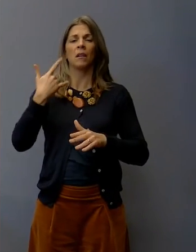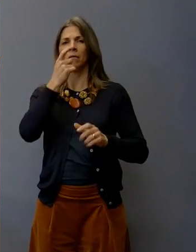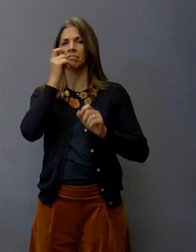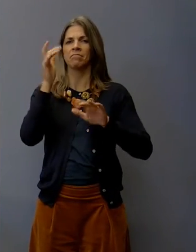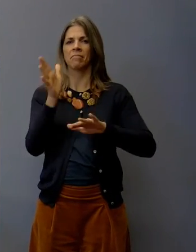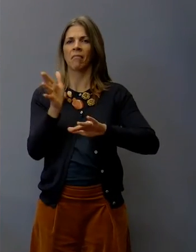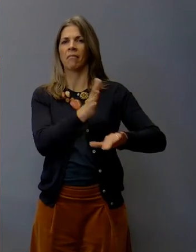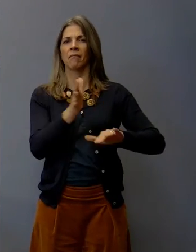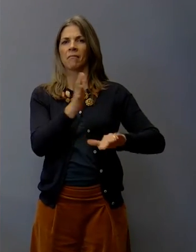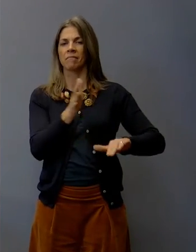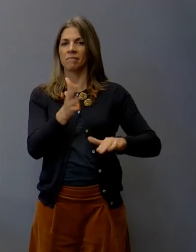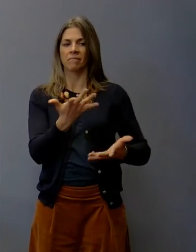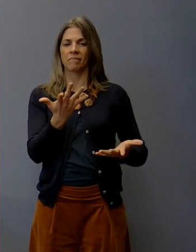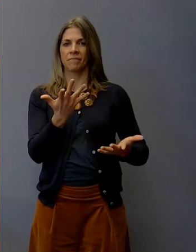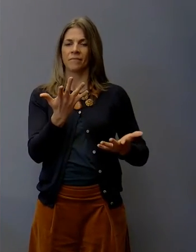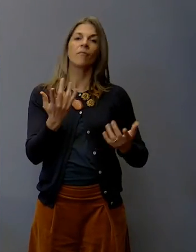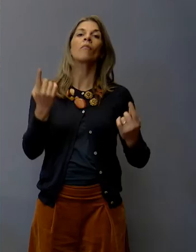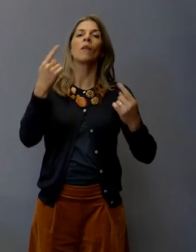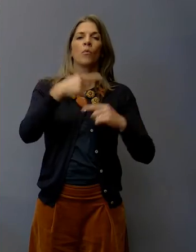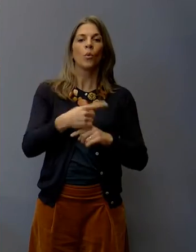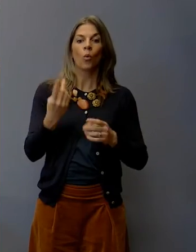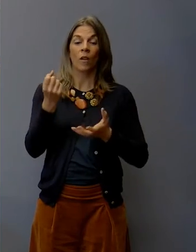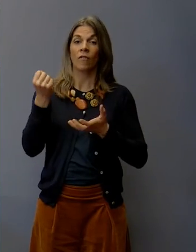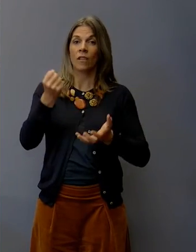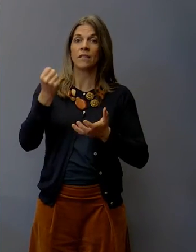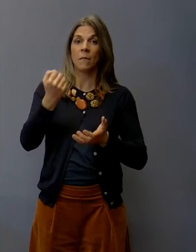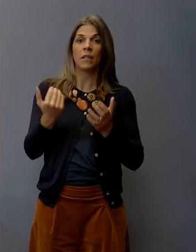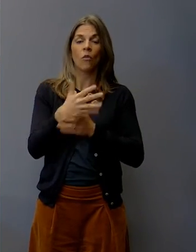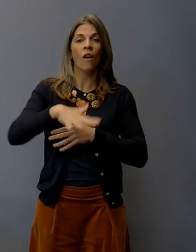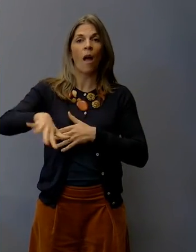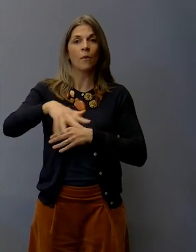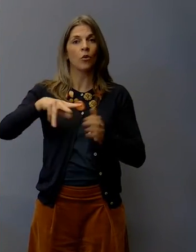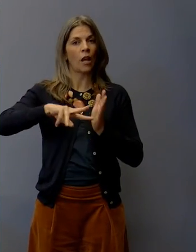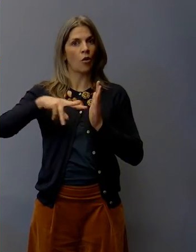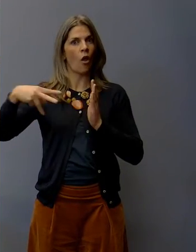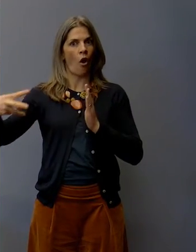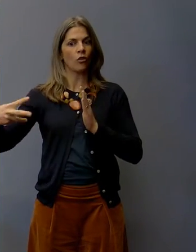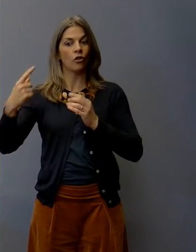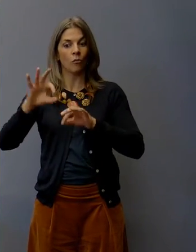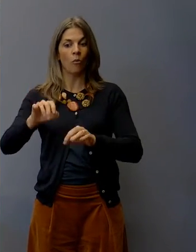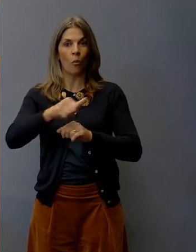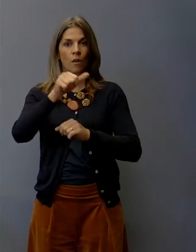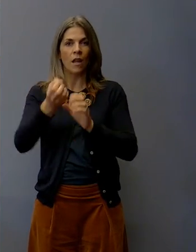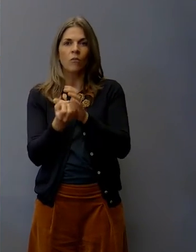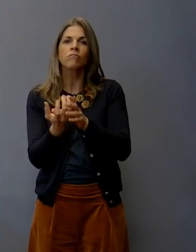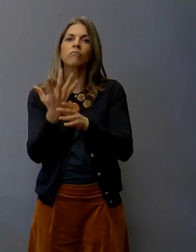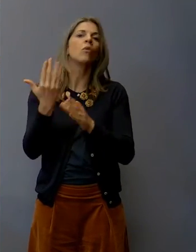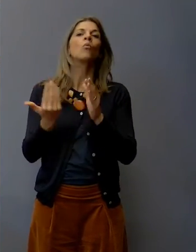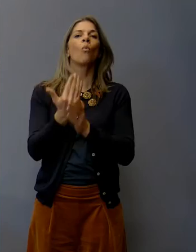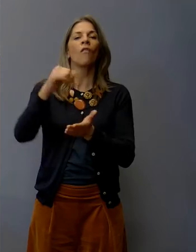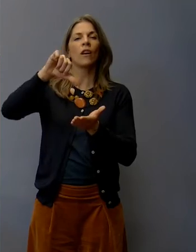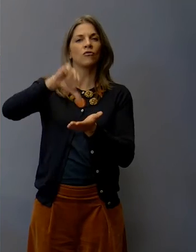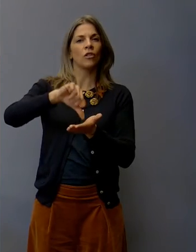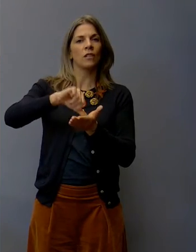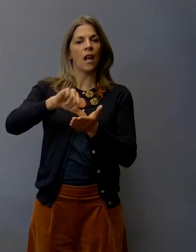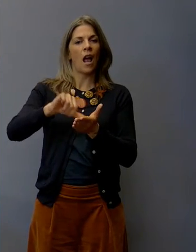investimenti nel tecnologico che vedranno quest'anno una nuova centrale operativa che saprà stare al passo